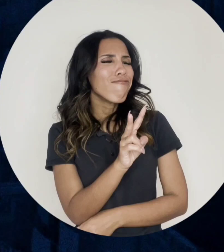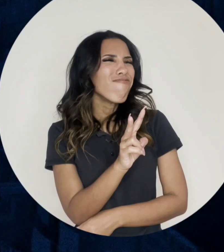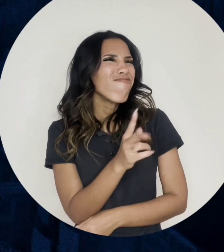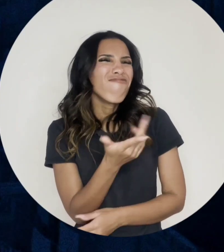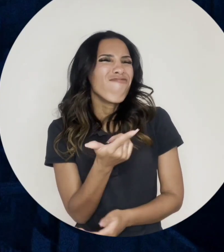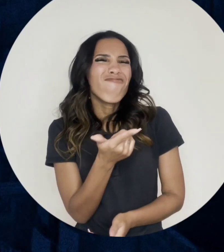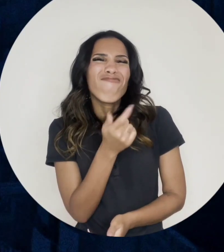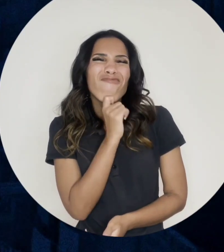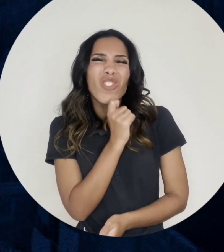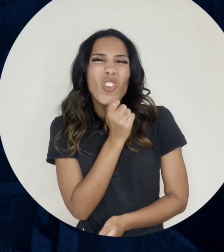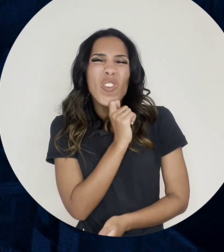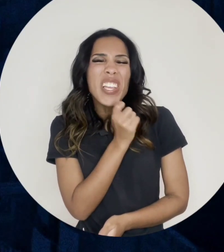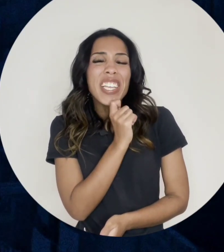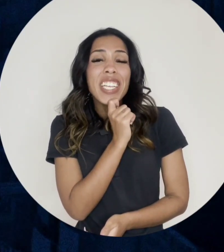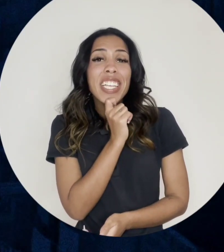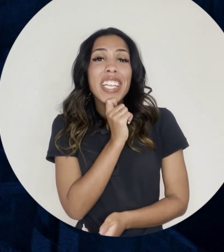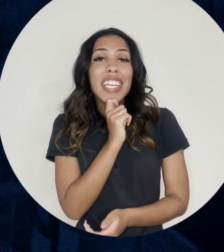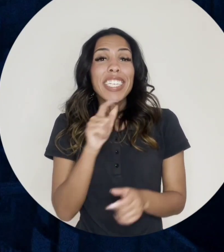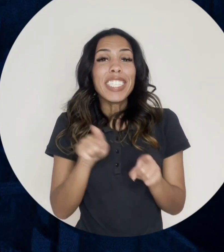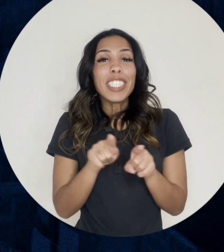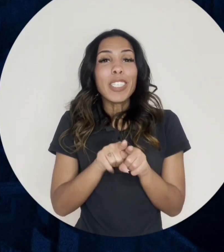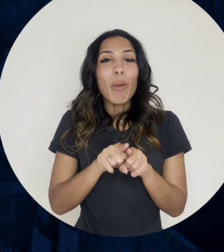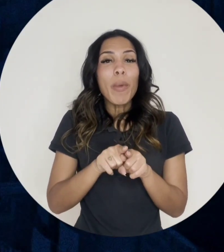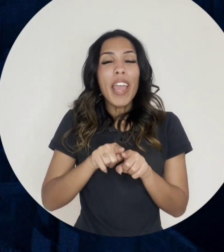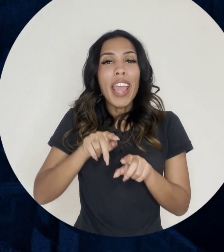não existe mais. Amarelinha,